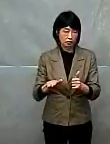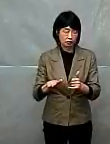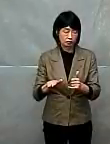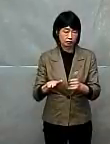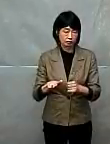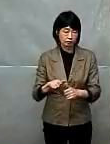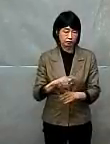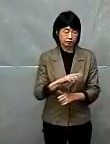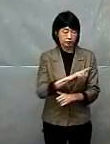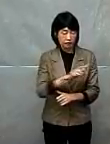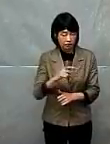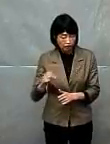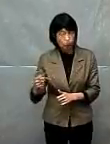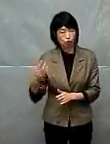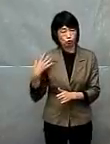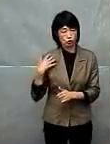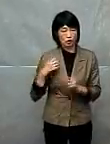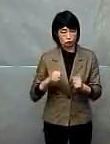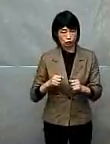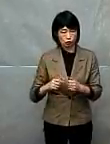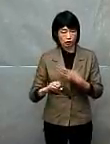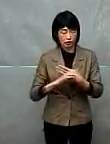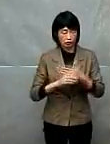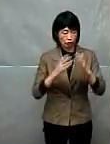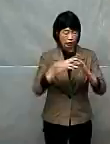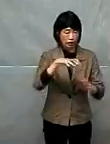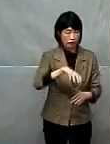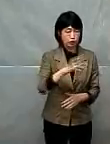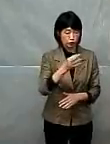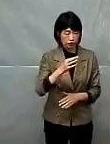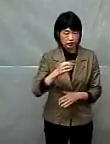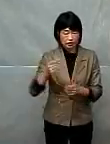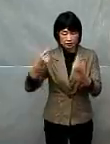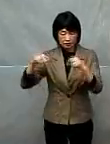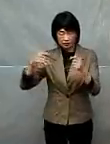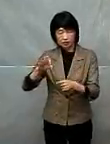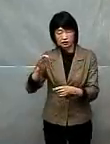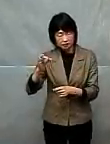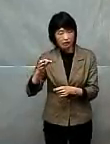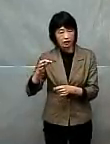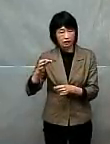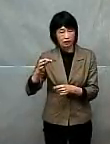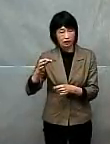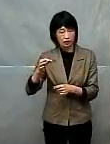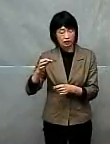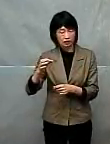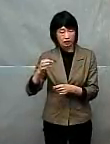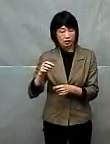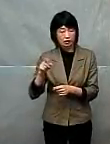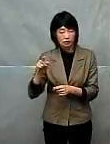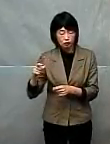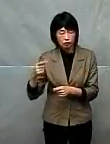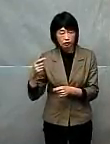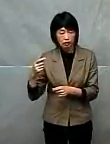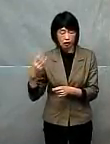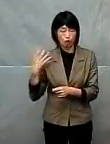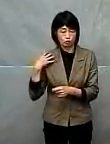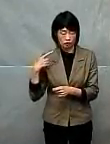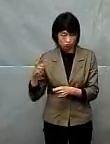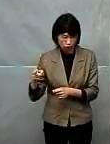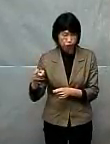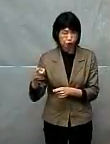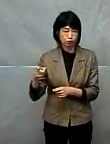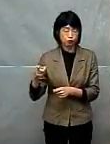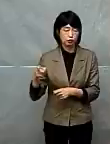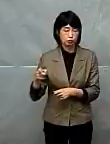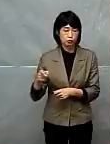いろいろな負担、例えば会場費とかチラシ代ということになると思うんですけれども、負担をしていただい